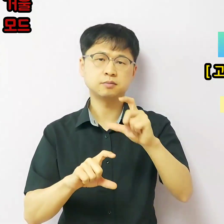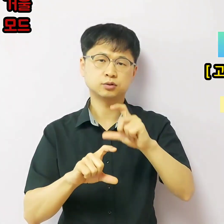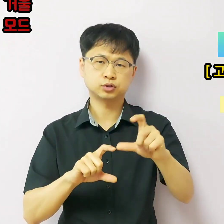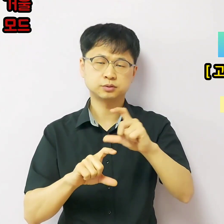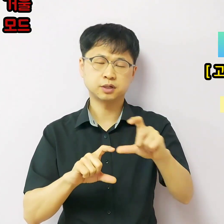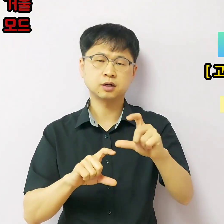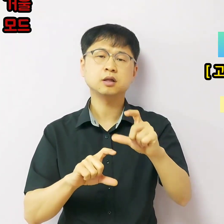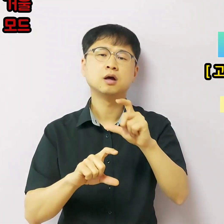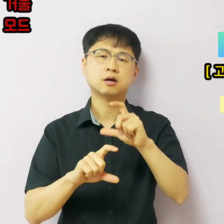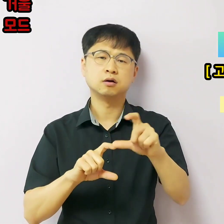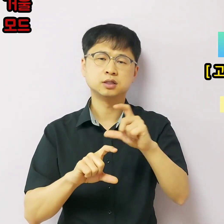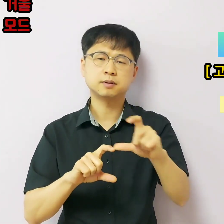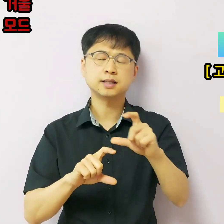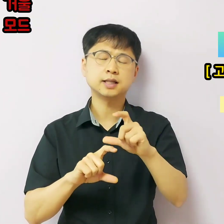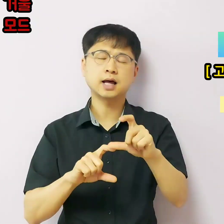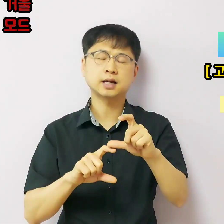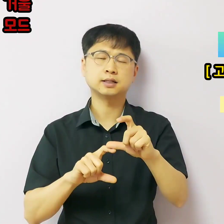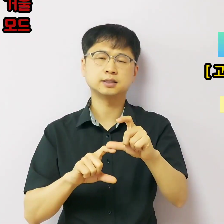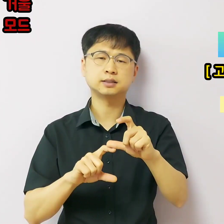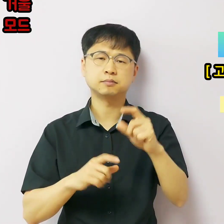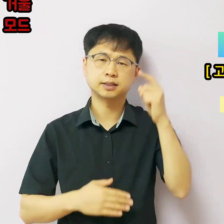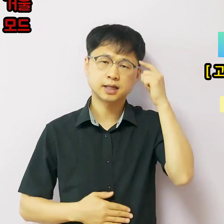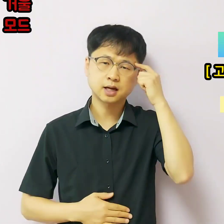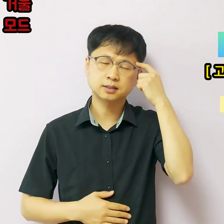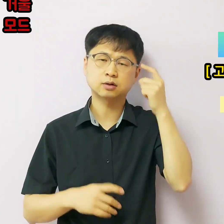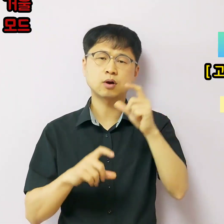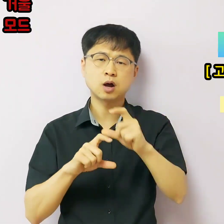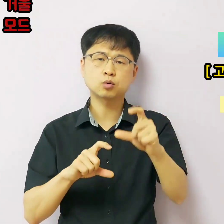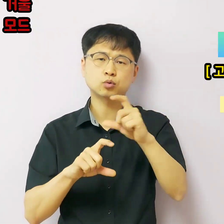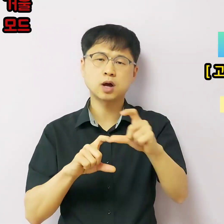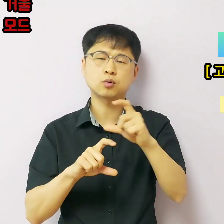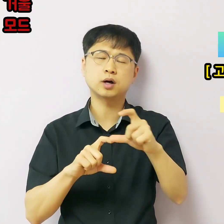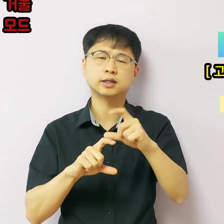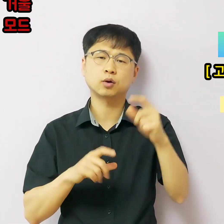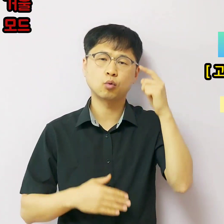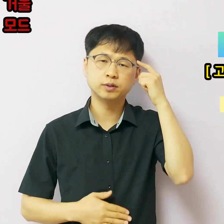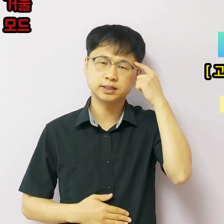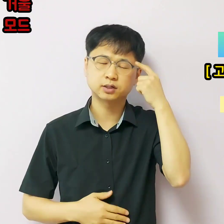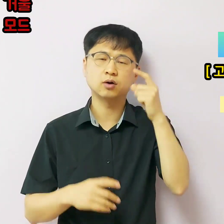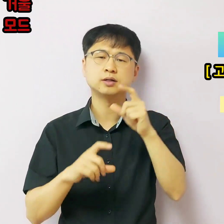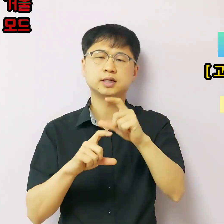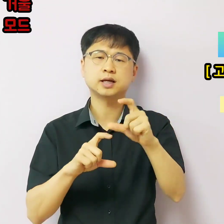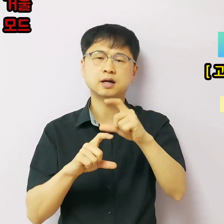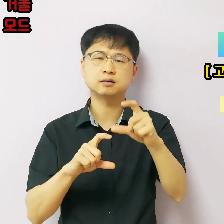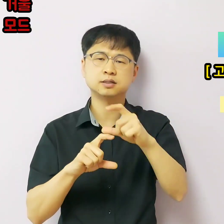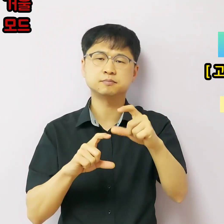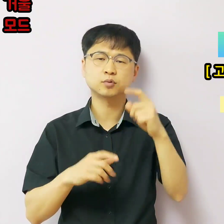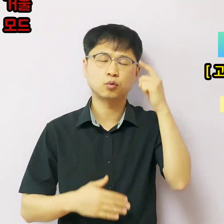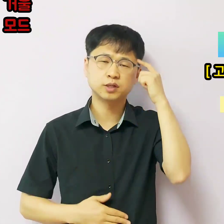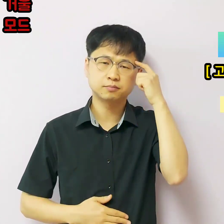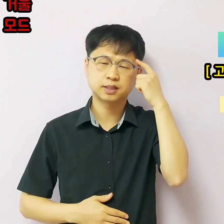내밀어 주시면 거듭한다 라는 뜻입니다. 생각을 자꾸 하고 또 하고 하는 게 고민이죠. 생각 거듭